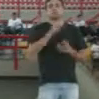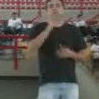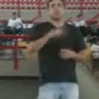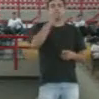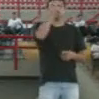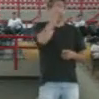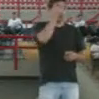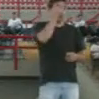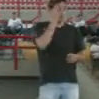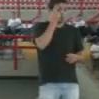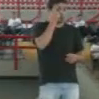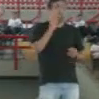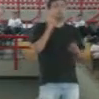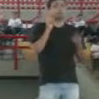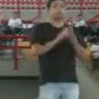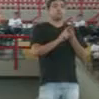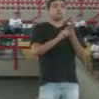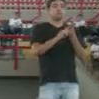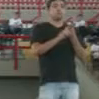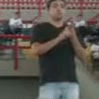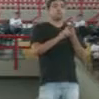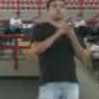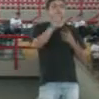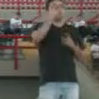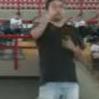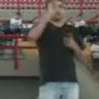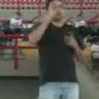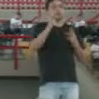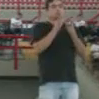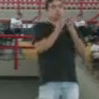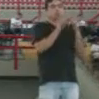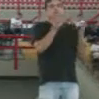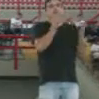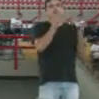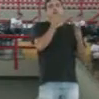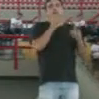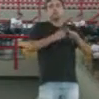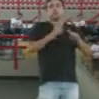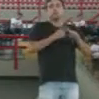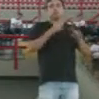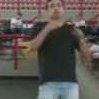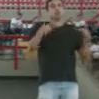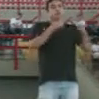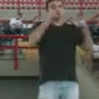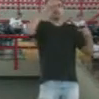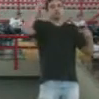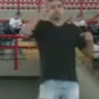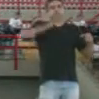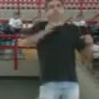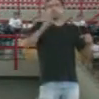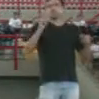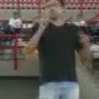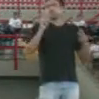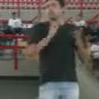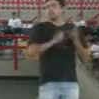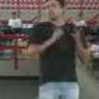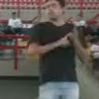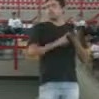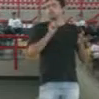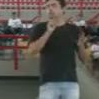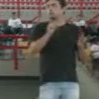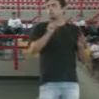Potter, Senhor dos Anéis está perdoado, porque é muita inteligência. O Tolkien,